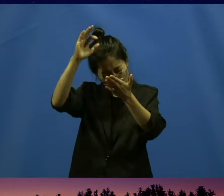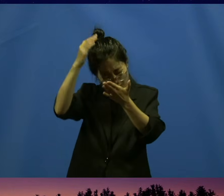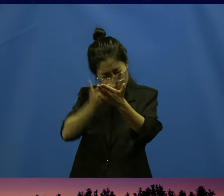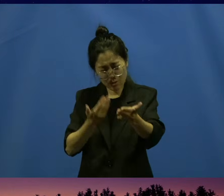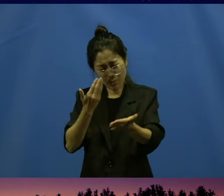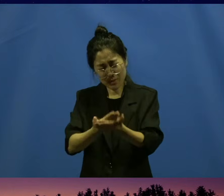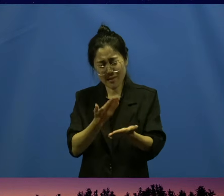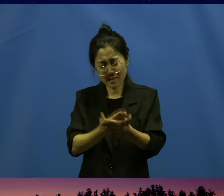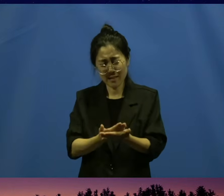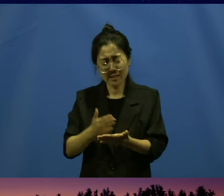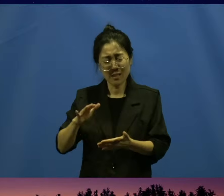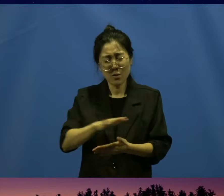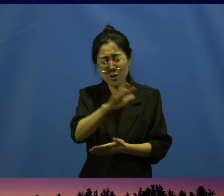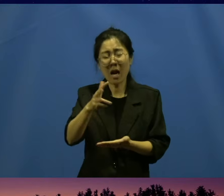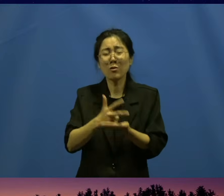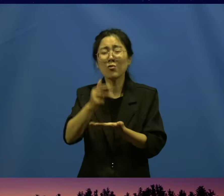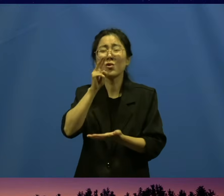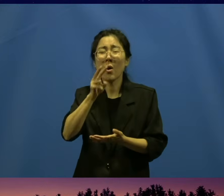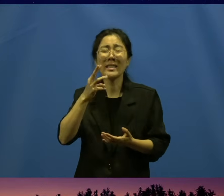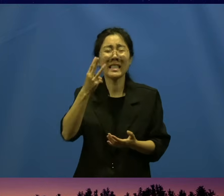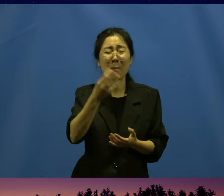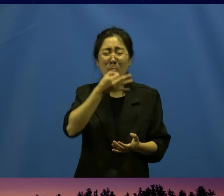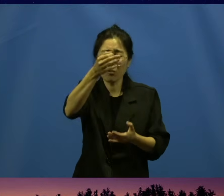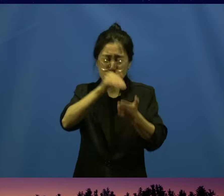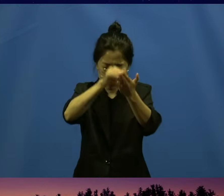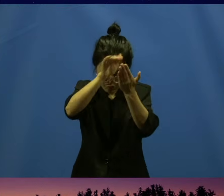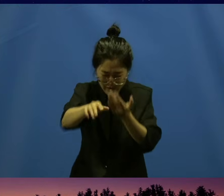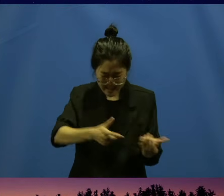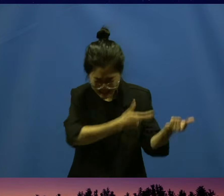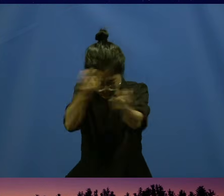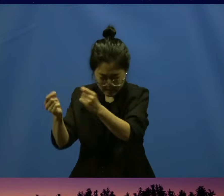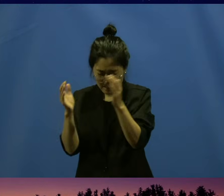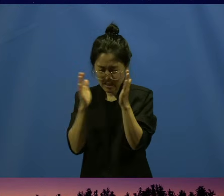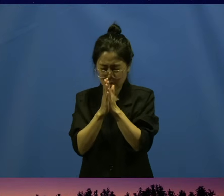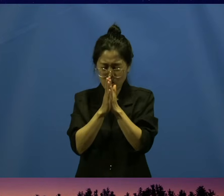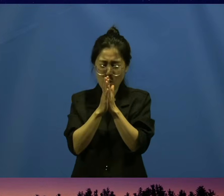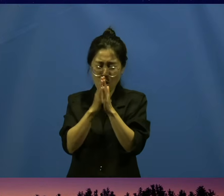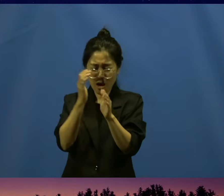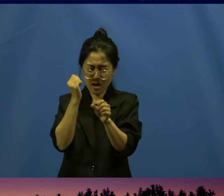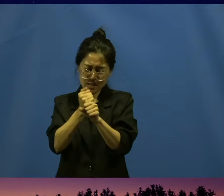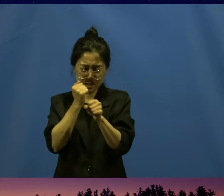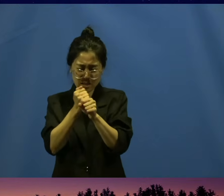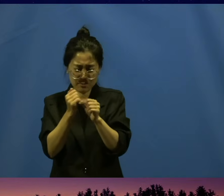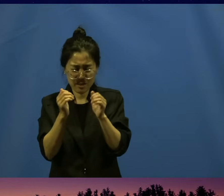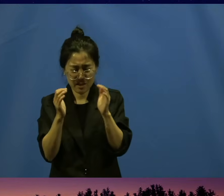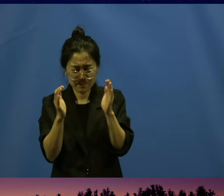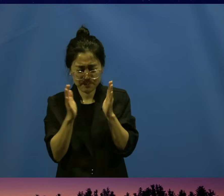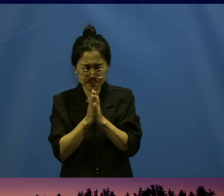주시옵소서. 우리 주여 세 번 부르짖고 기도하시겠습니다. 주여.